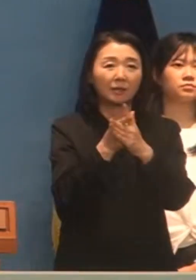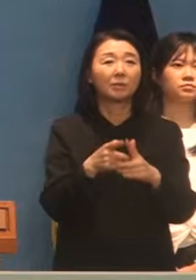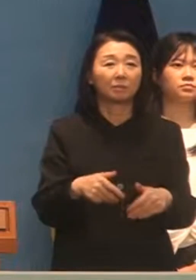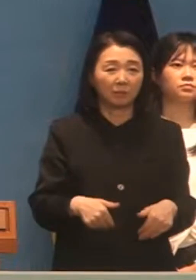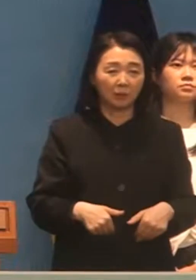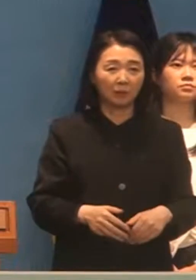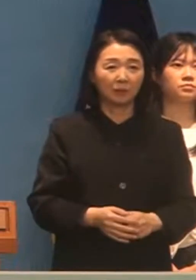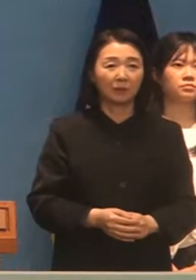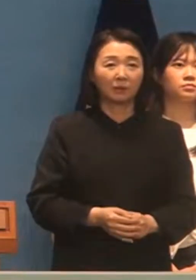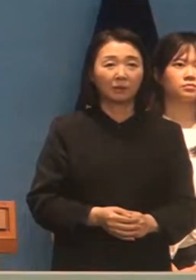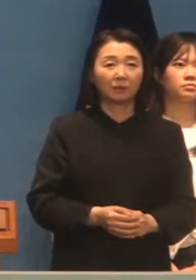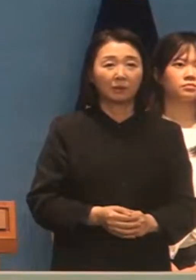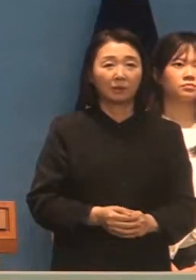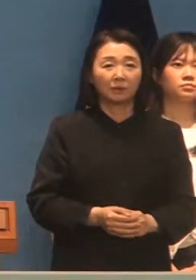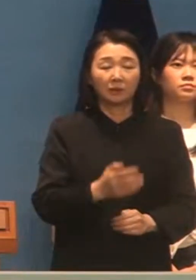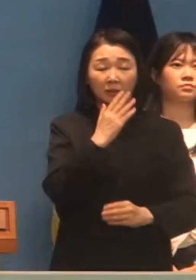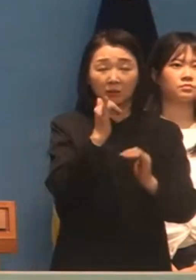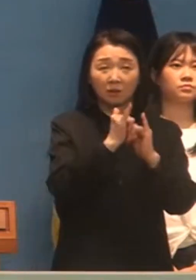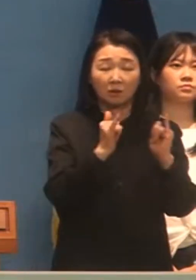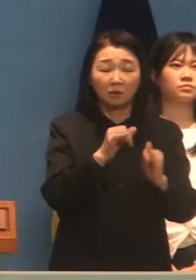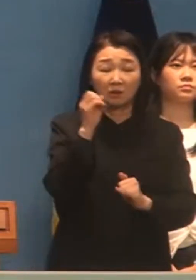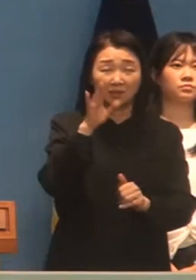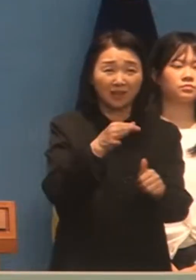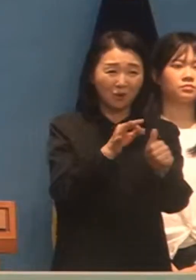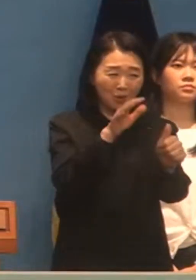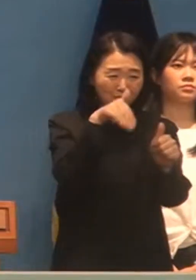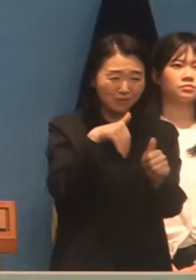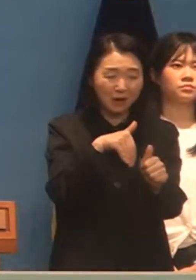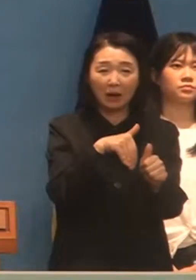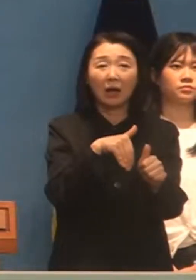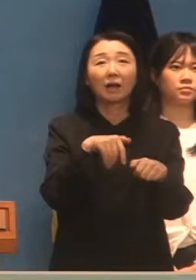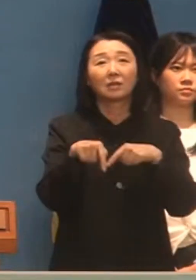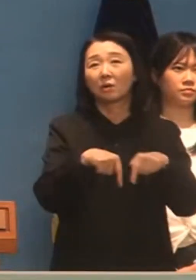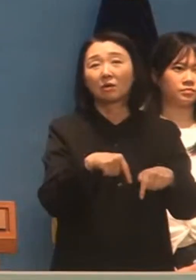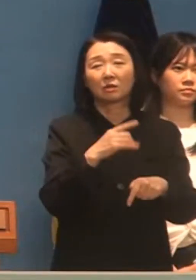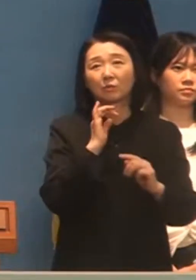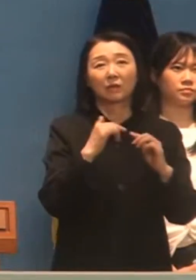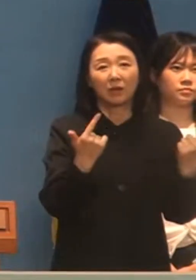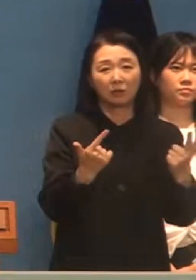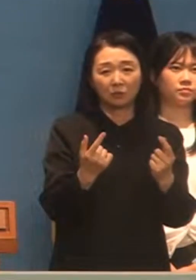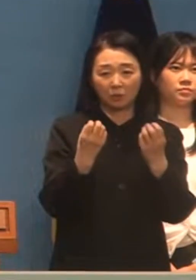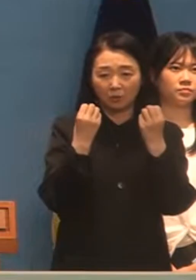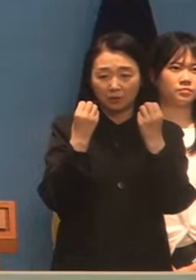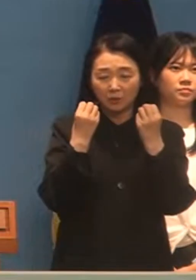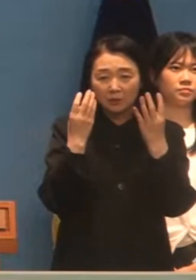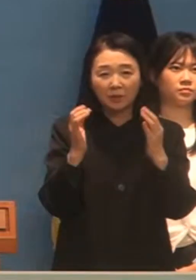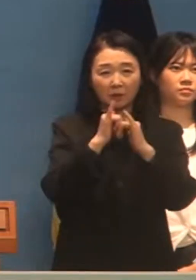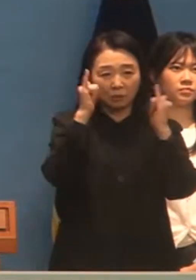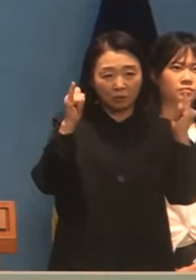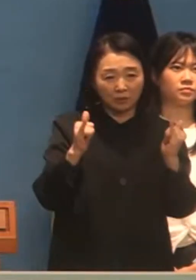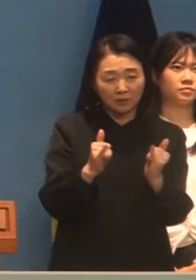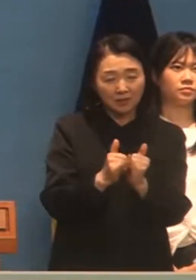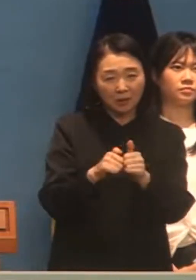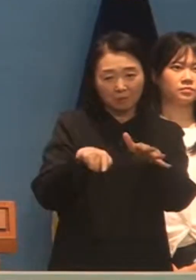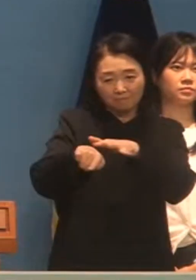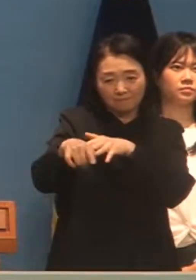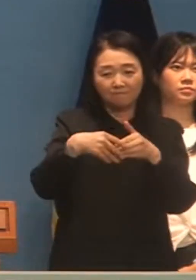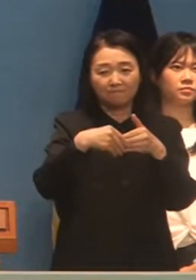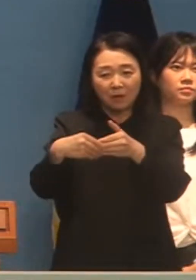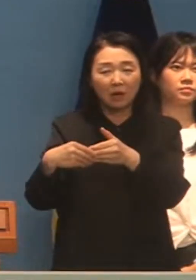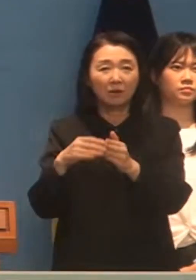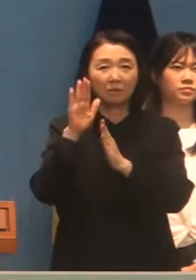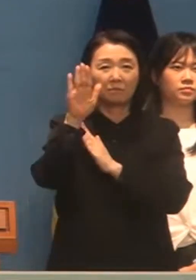필요합니다. 단순히 청년을 호명하는 정치를 넘어서 새로운 사회계약을 선도하고 미래를